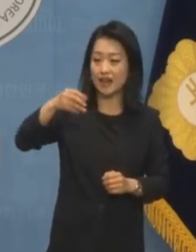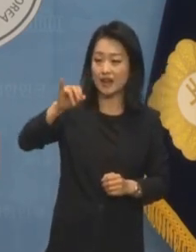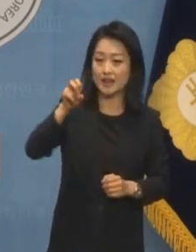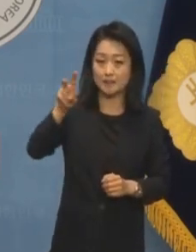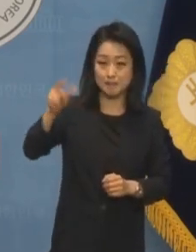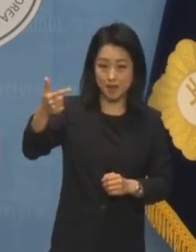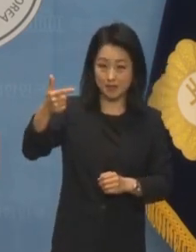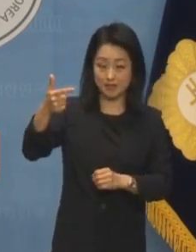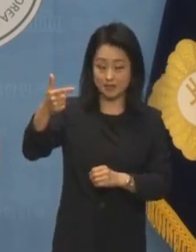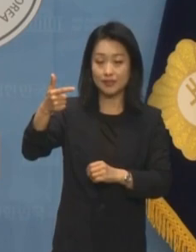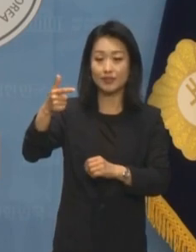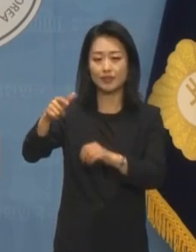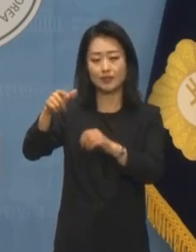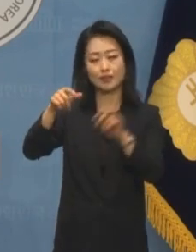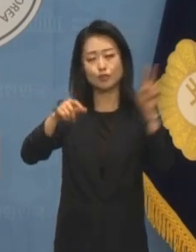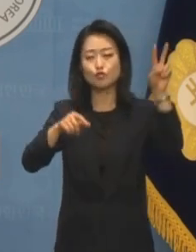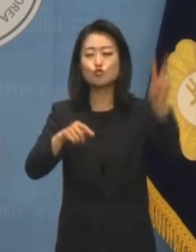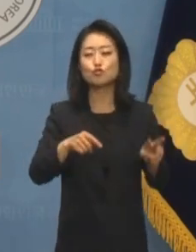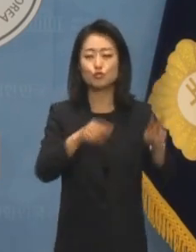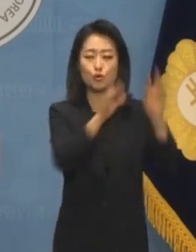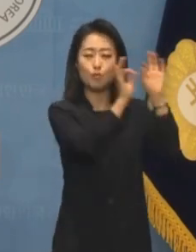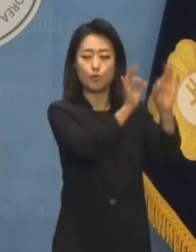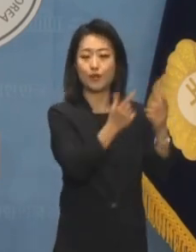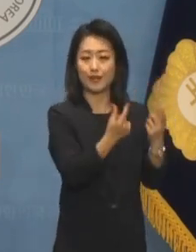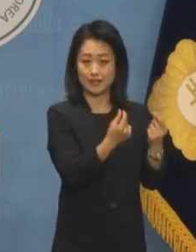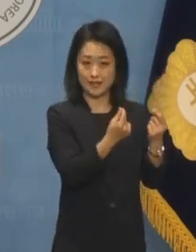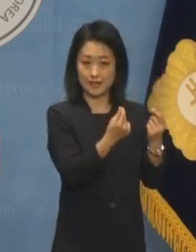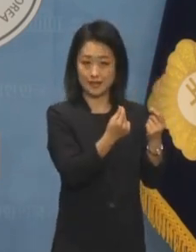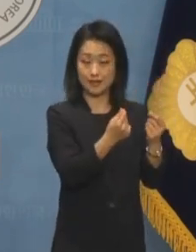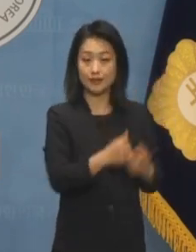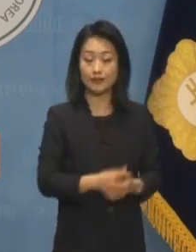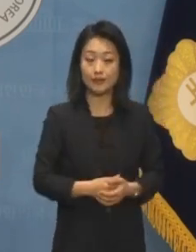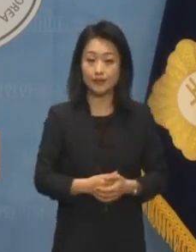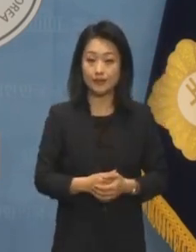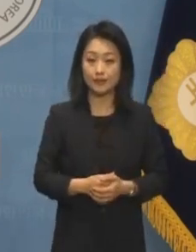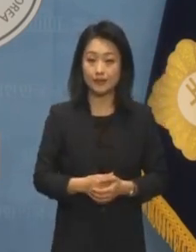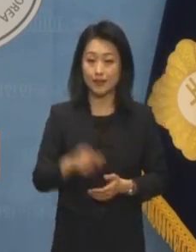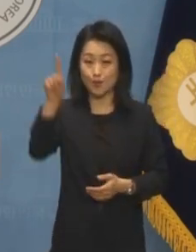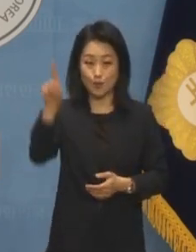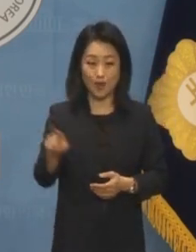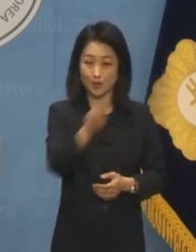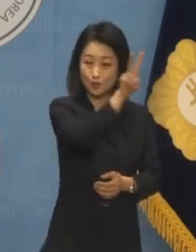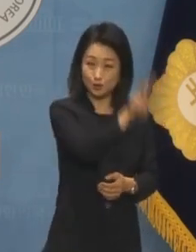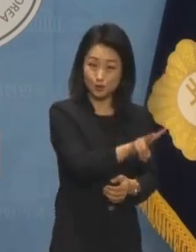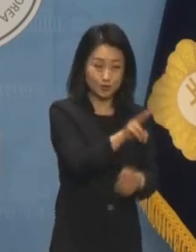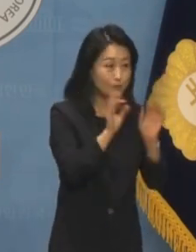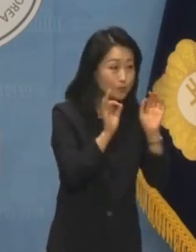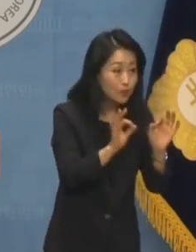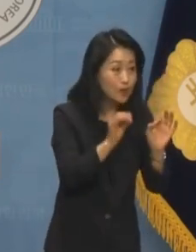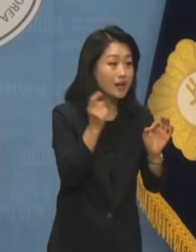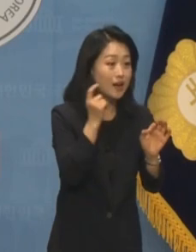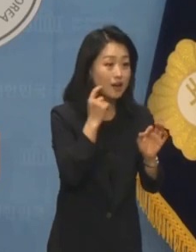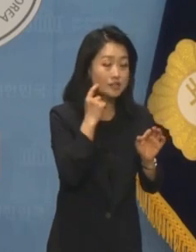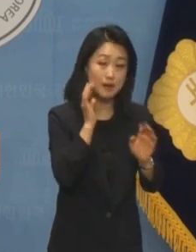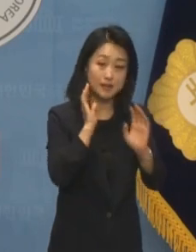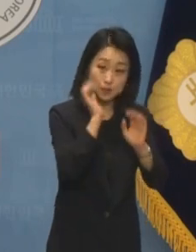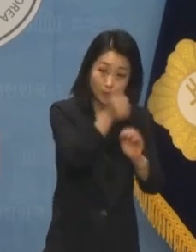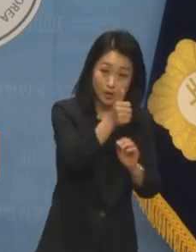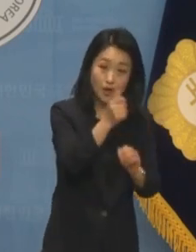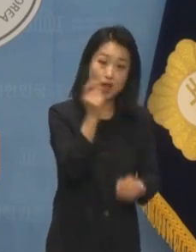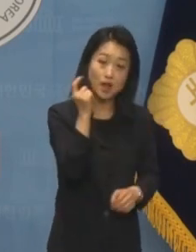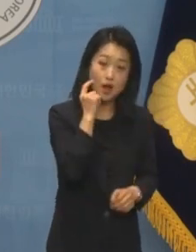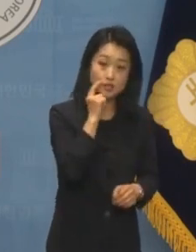같아 참담합니다. 이 정도면 거짓말쟁이 대통령, 거짓말 정부라고 부를